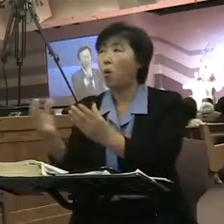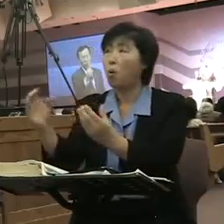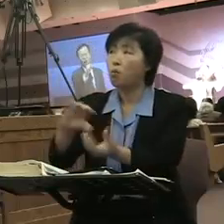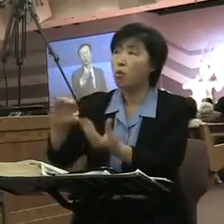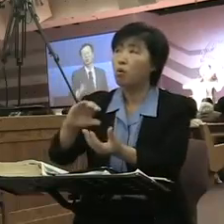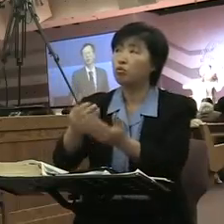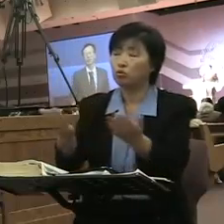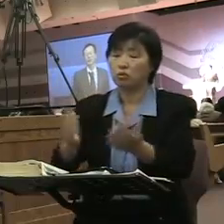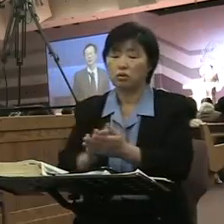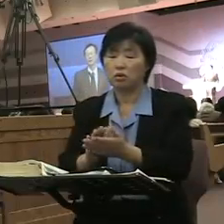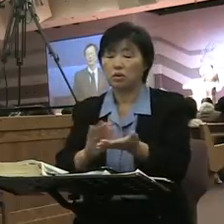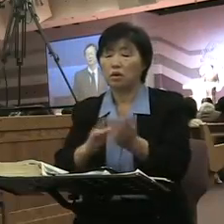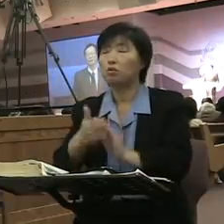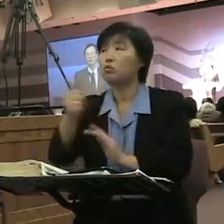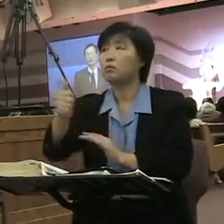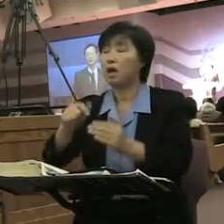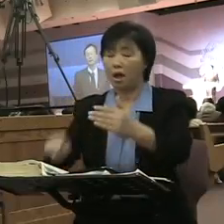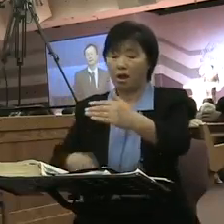예수님 안으로 들어오셔요.